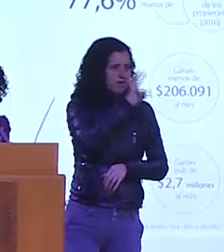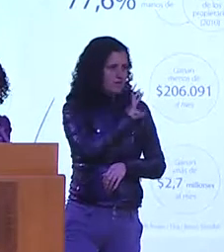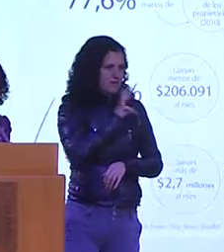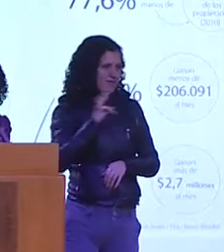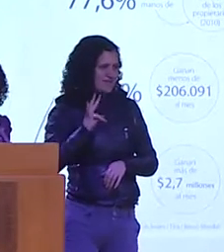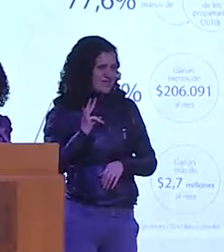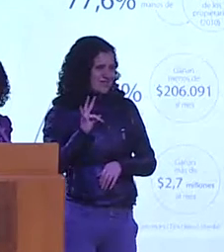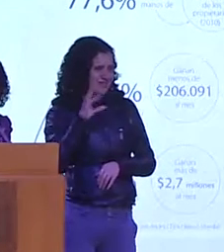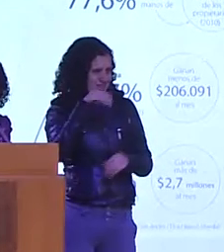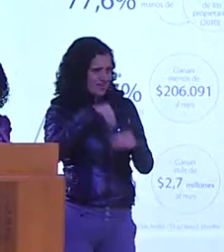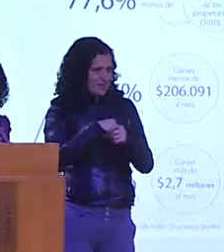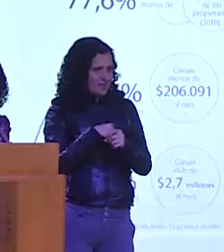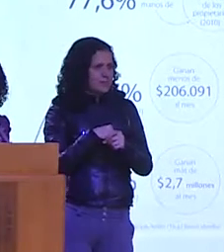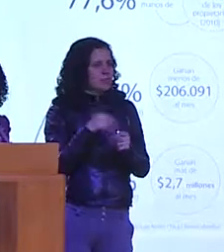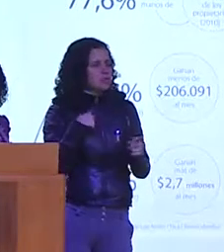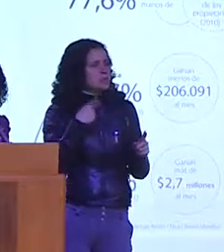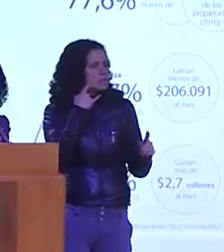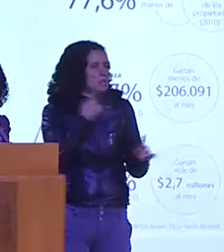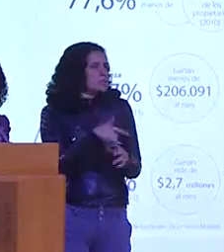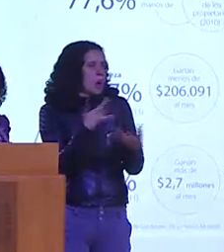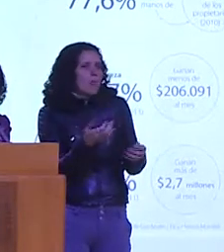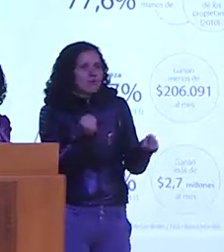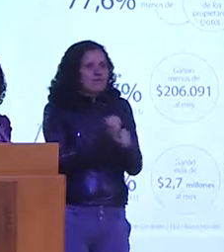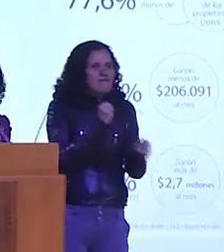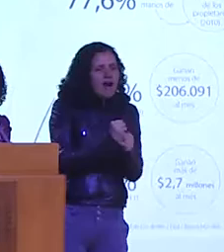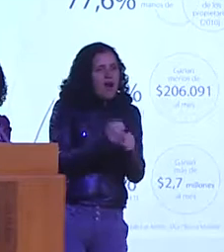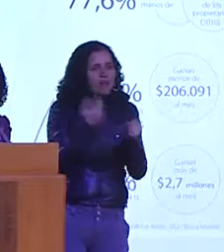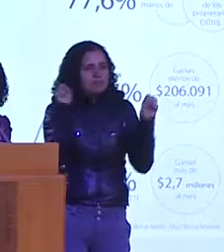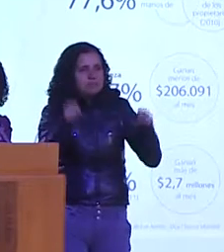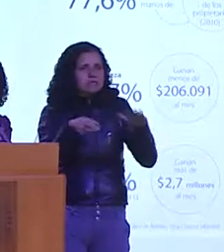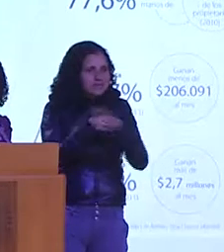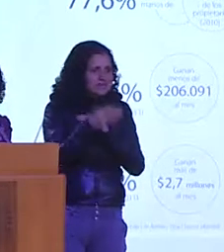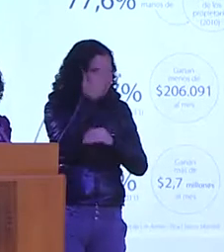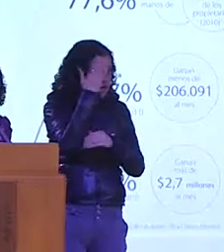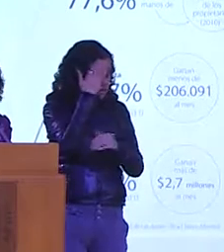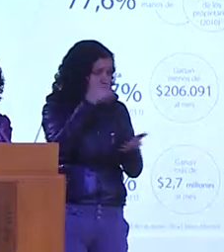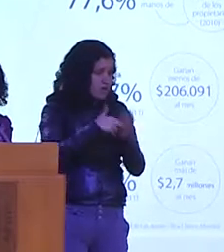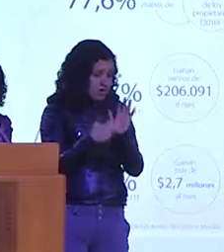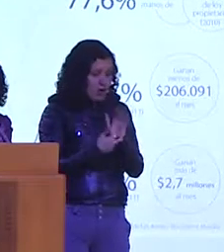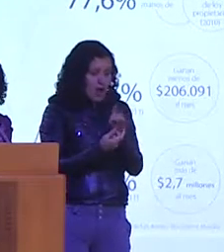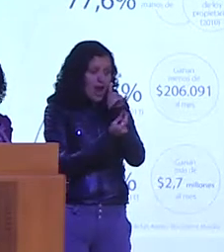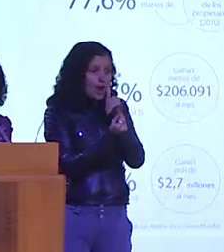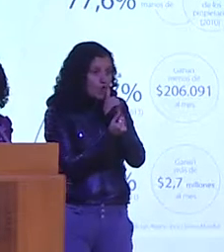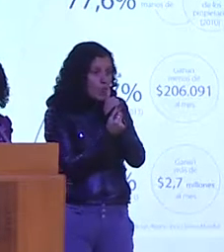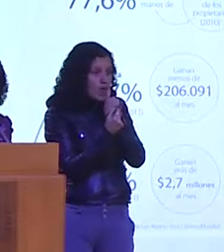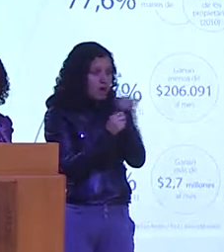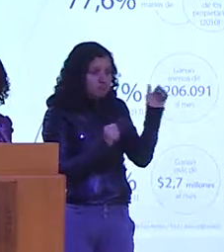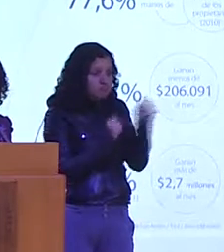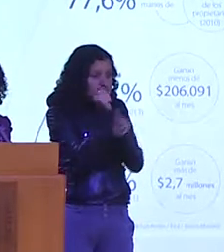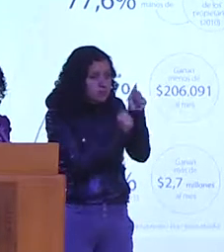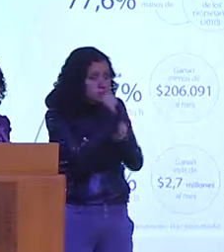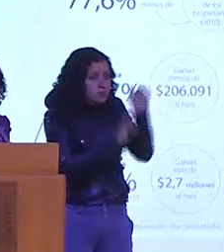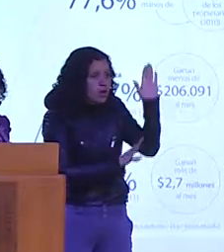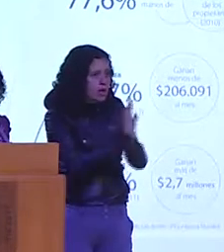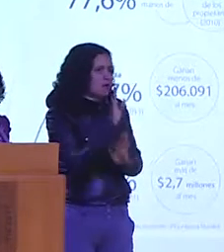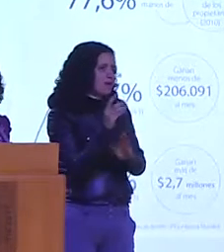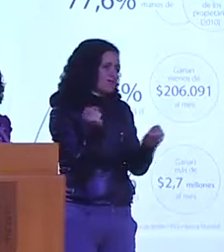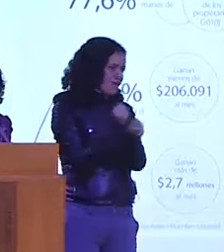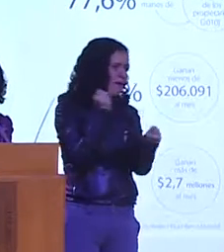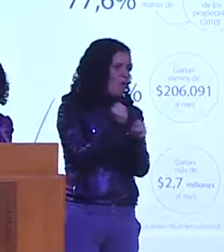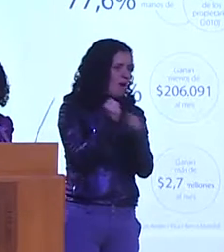saber cómo va el tema del empleo y del trabajo en Colombia, que se supone que es el motor de la economía y por eso podríamos salir